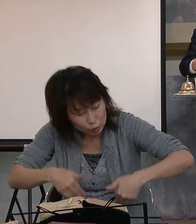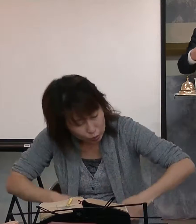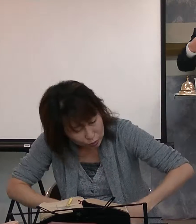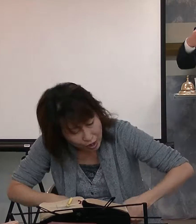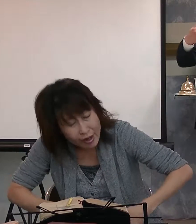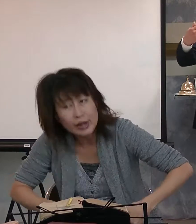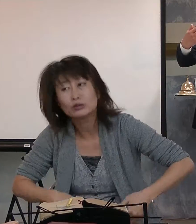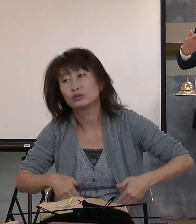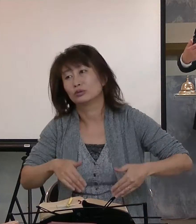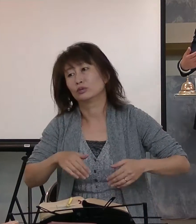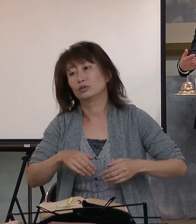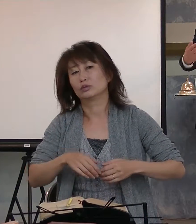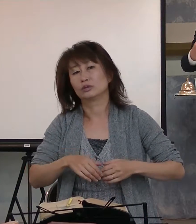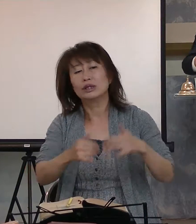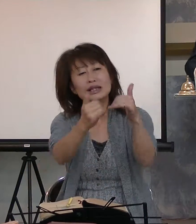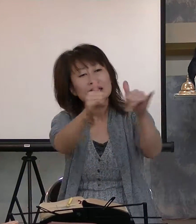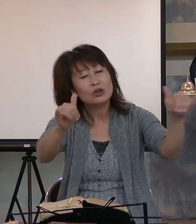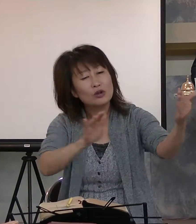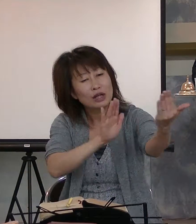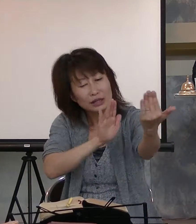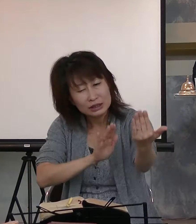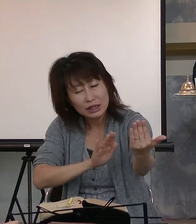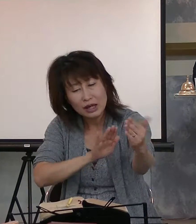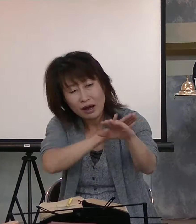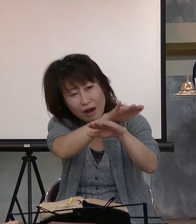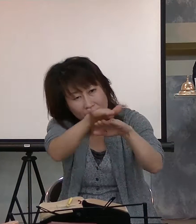える、人々に愛する。